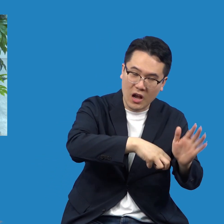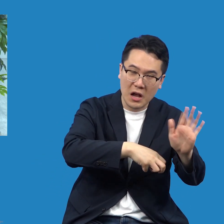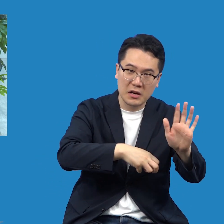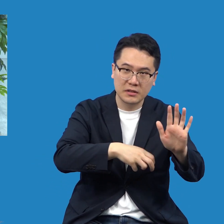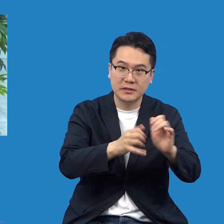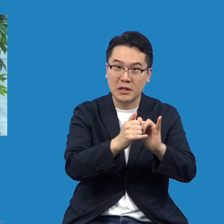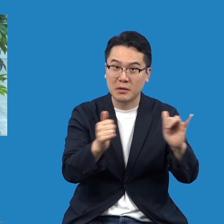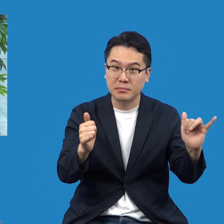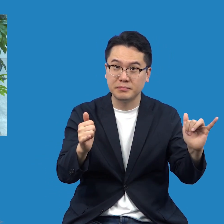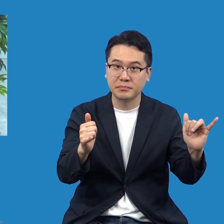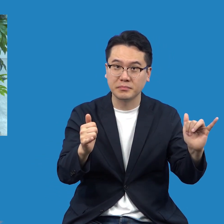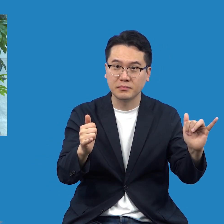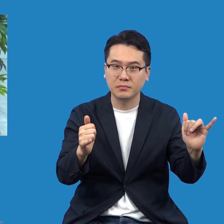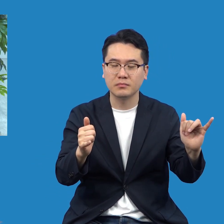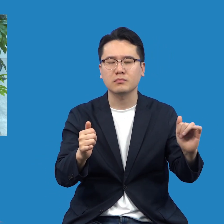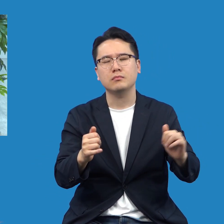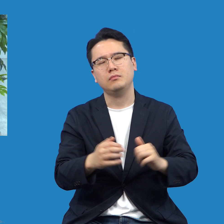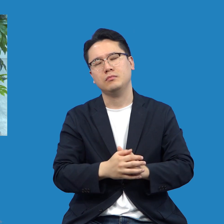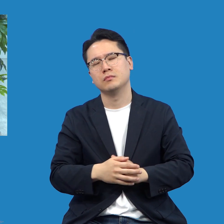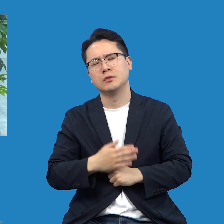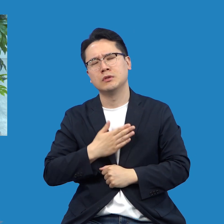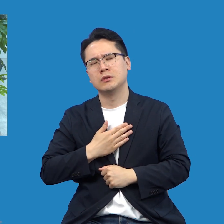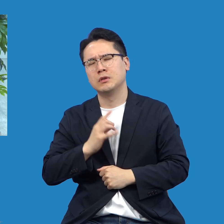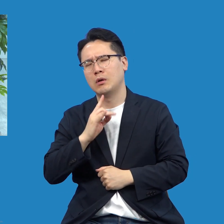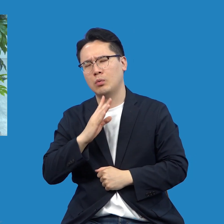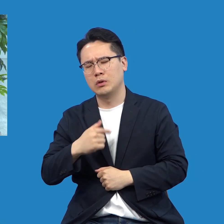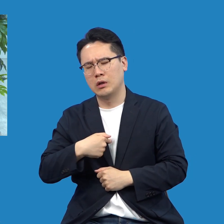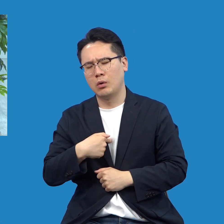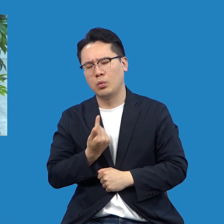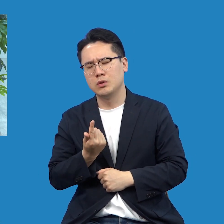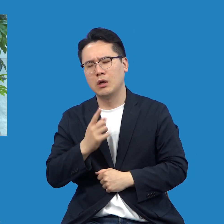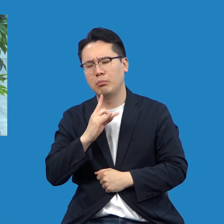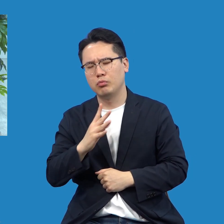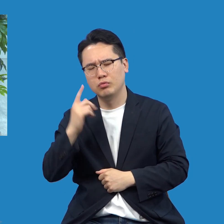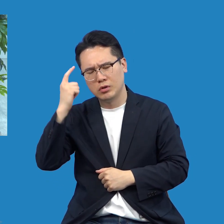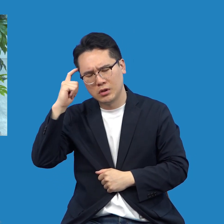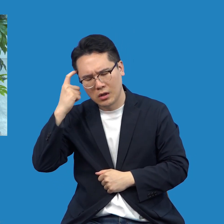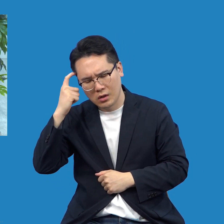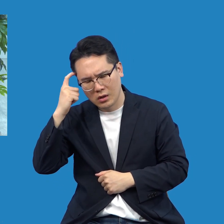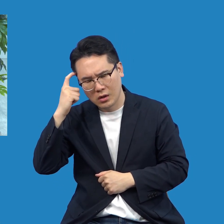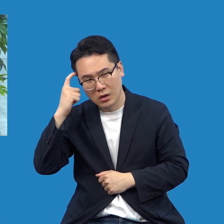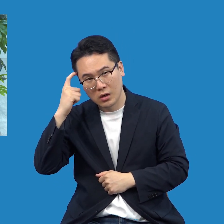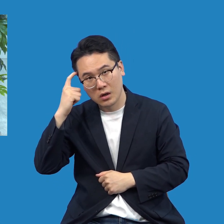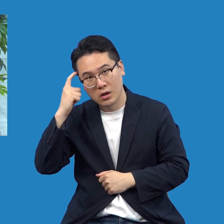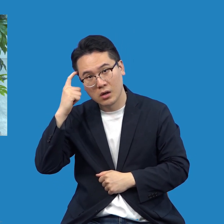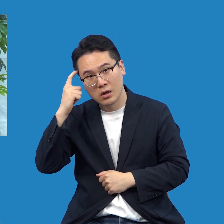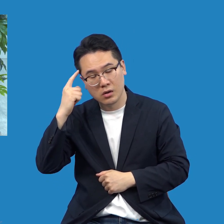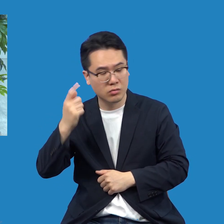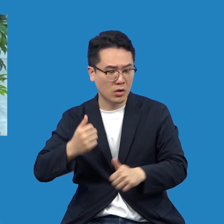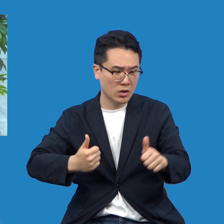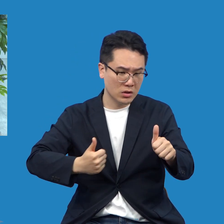하는 그 생각을 가지고 있던 엘리야, 그래서 그는 승리하고도